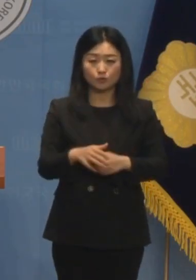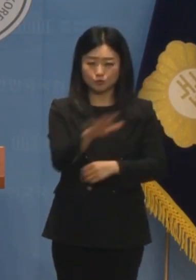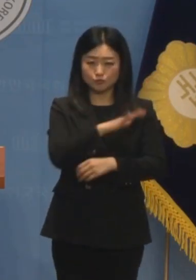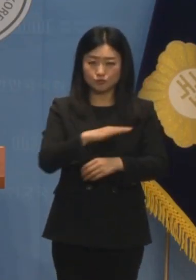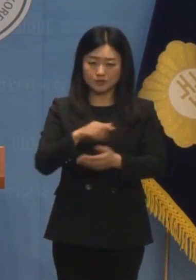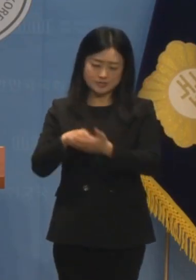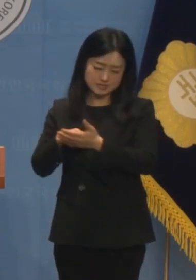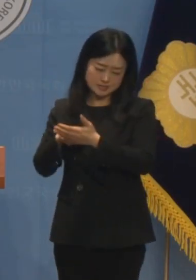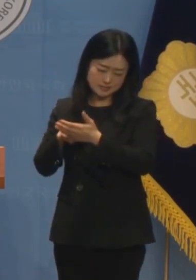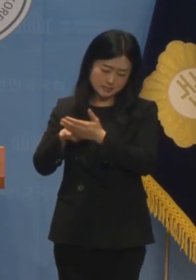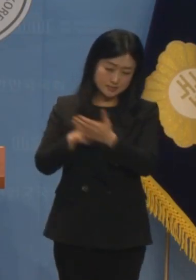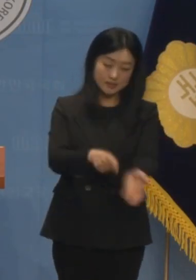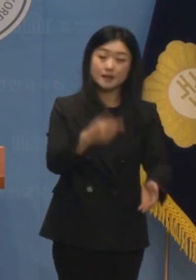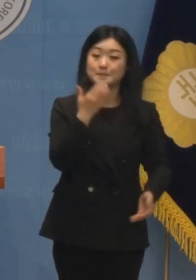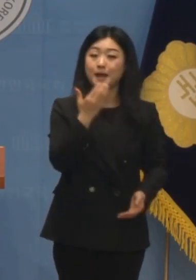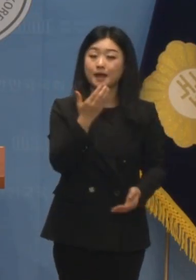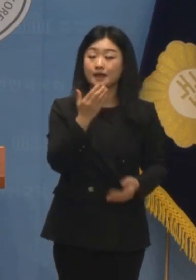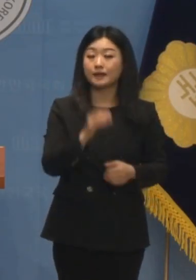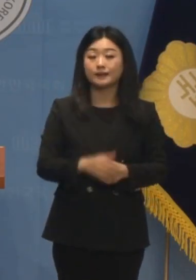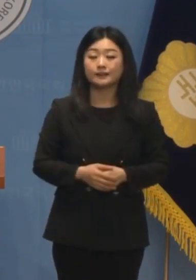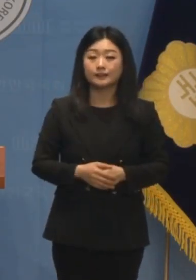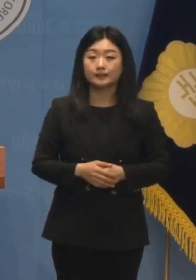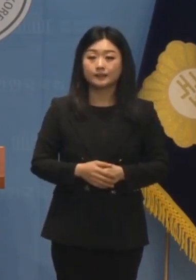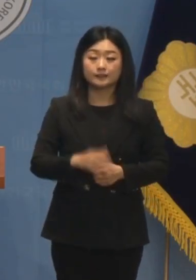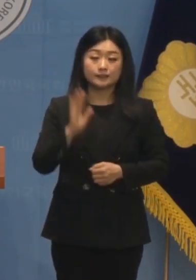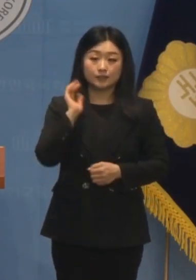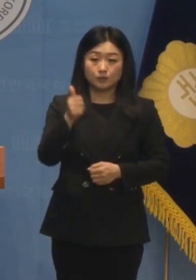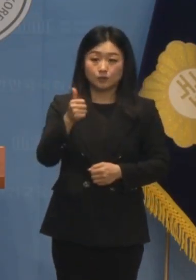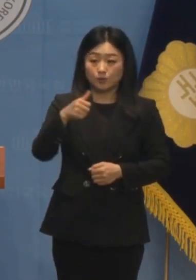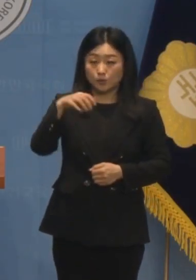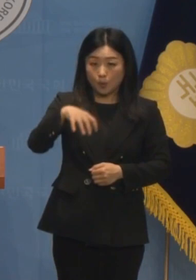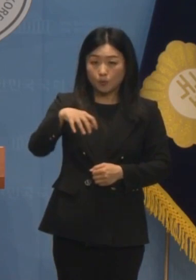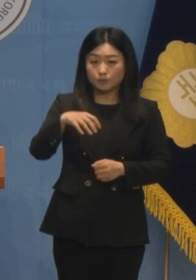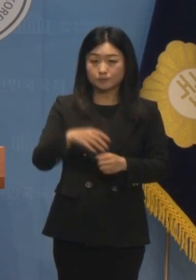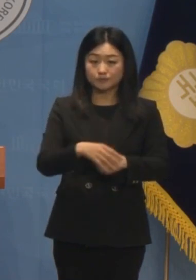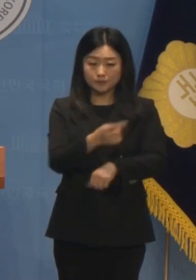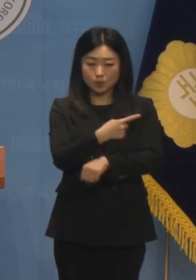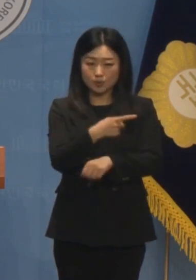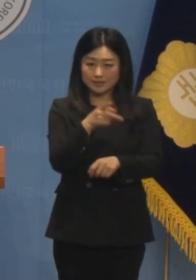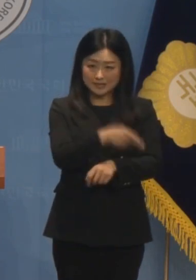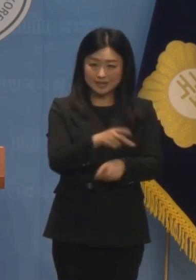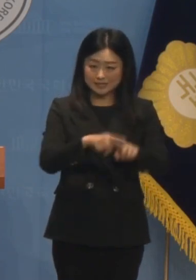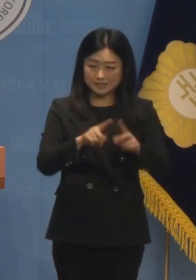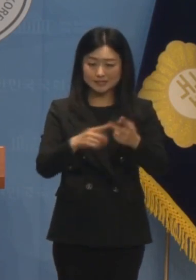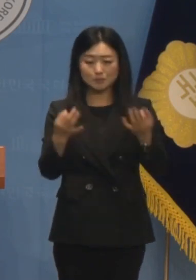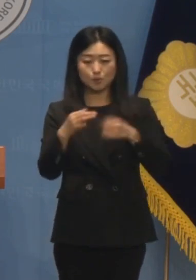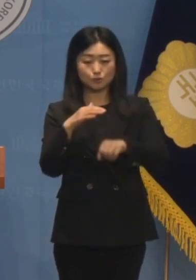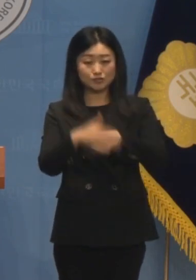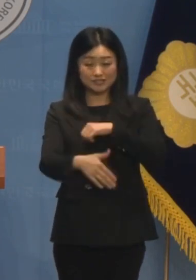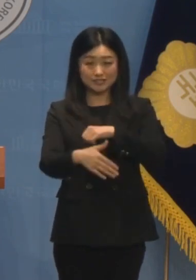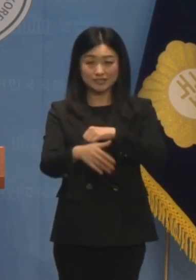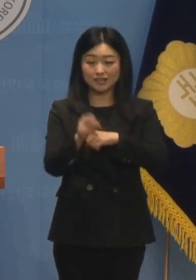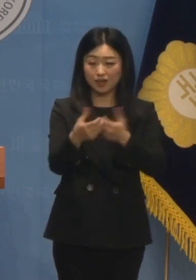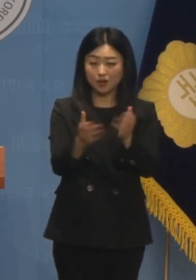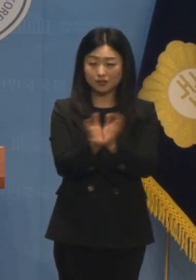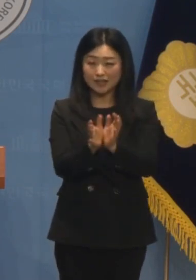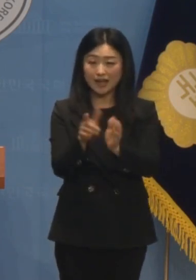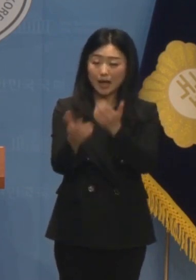것입니다. 대통령실은 꼬리 자르기 수사나 보여주기식 여당 당사